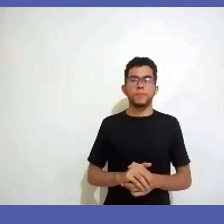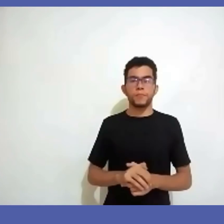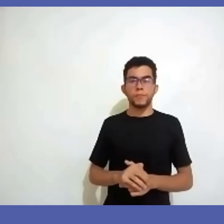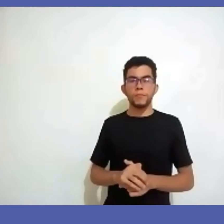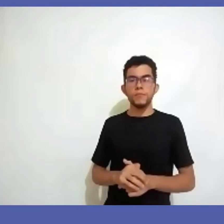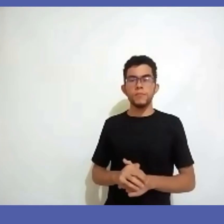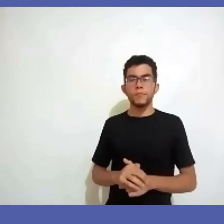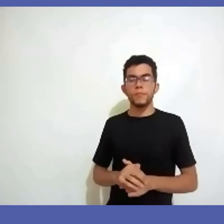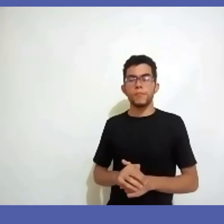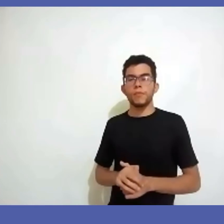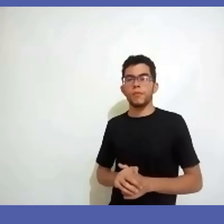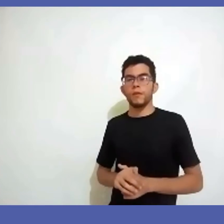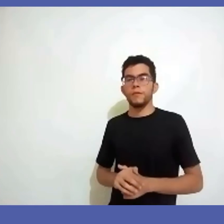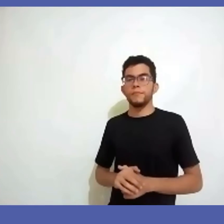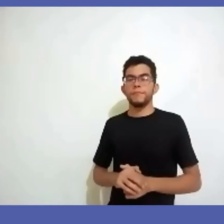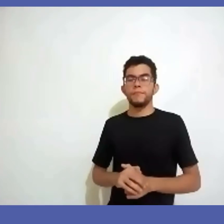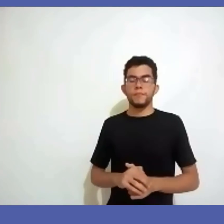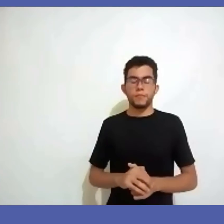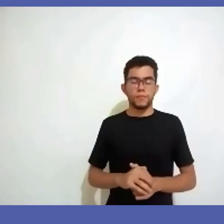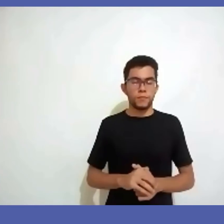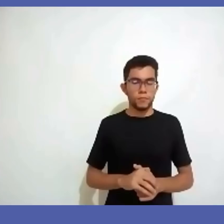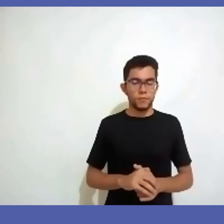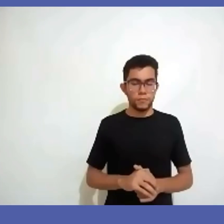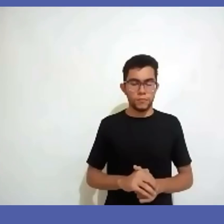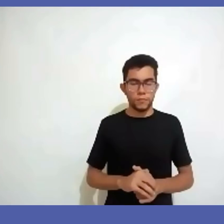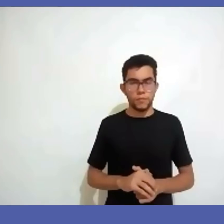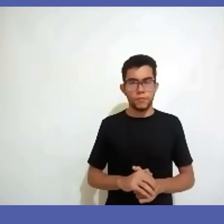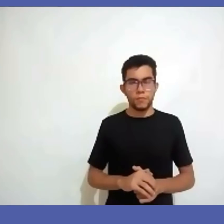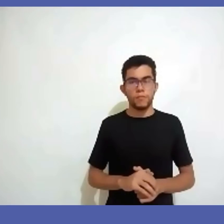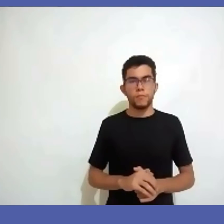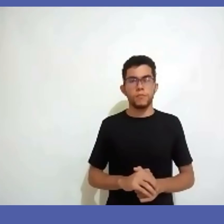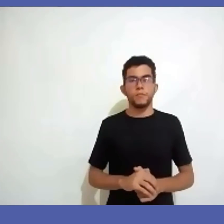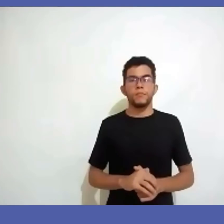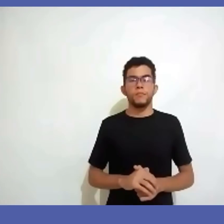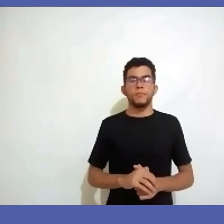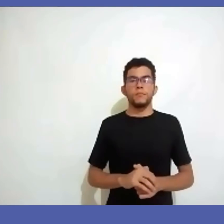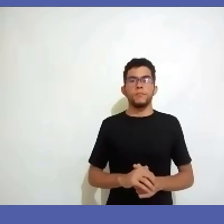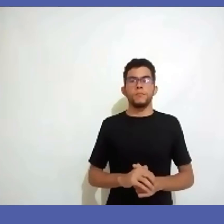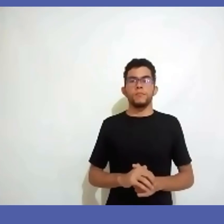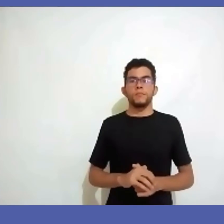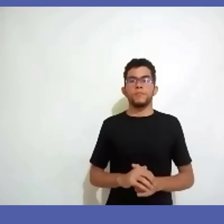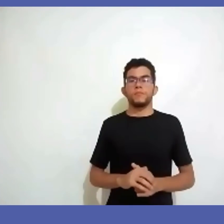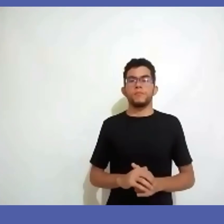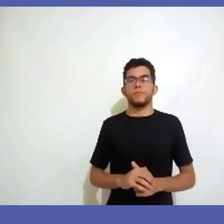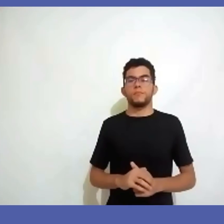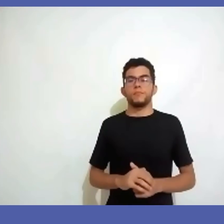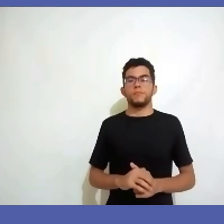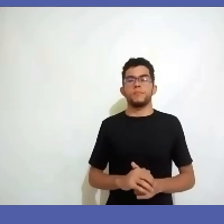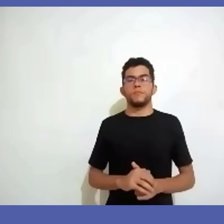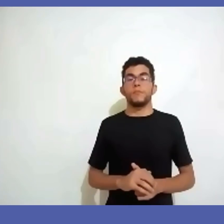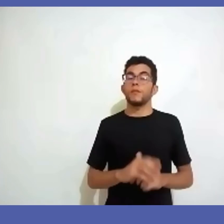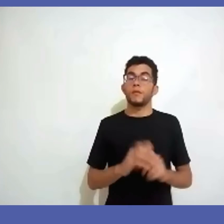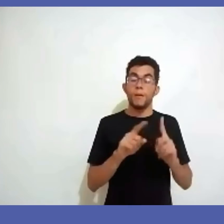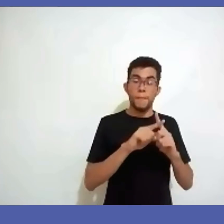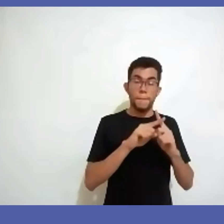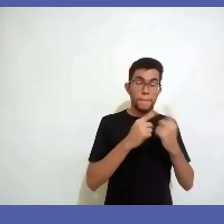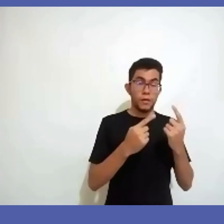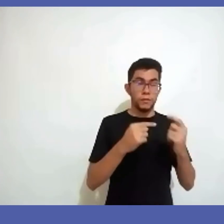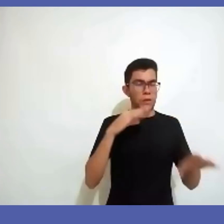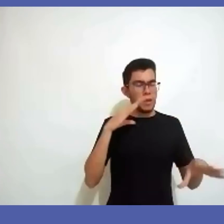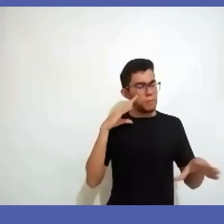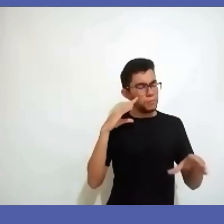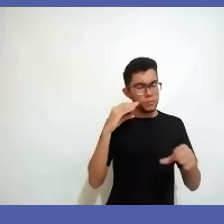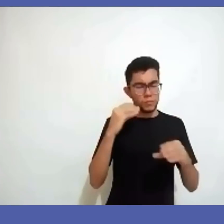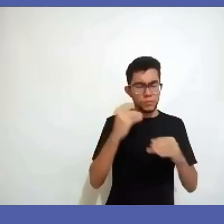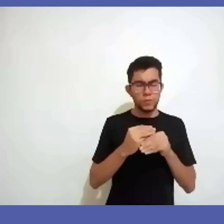né? Mas tudo isso foi o fruto da idolatria e rebeldia, né,